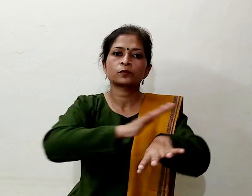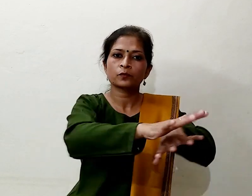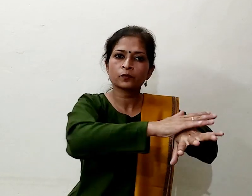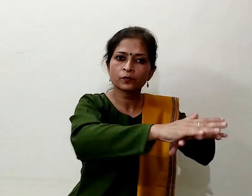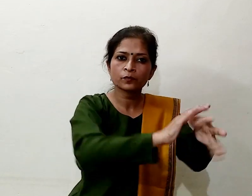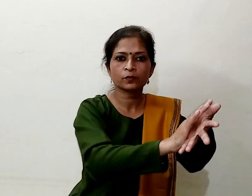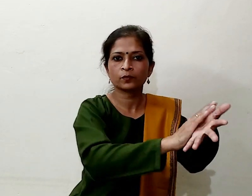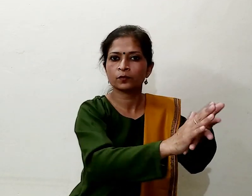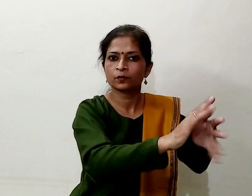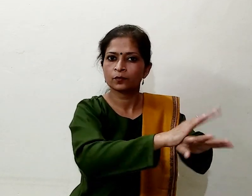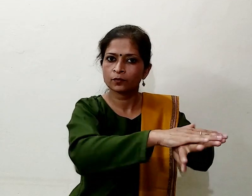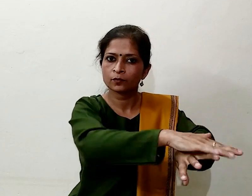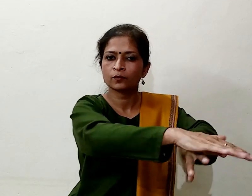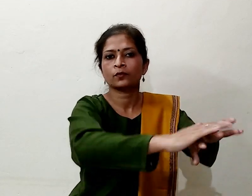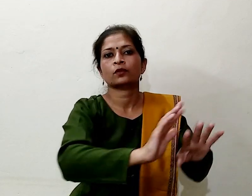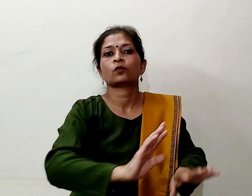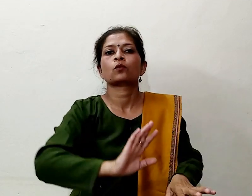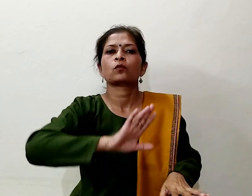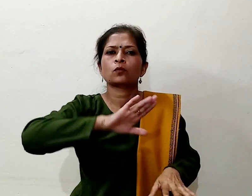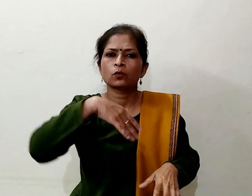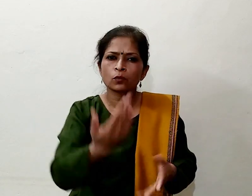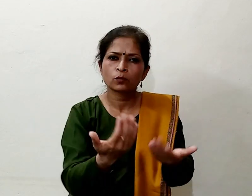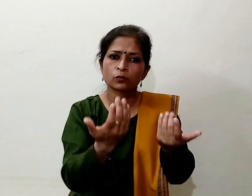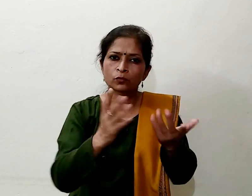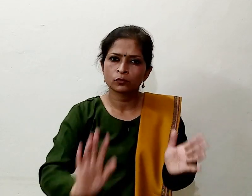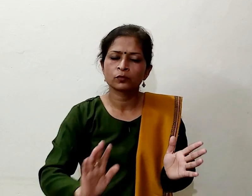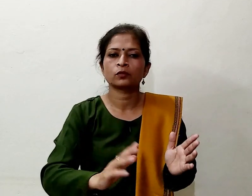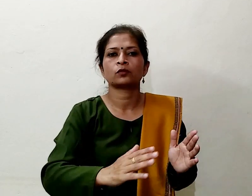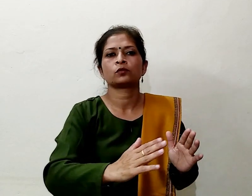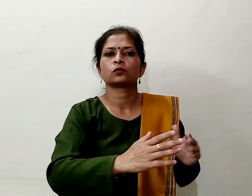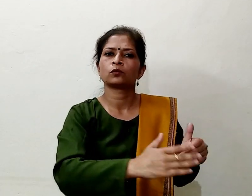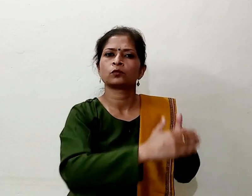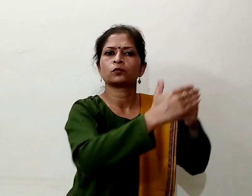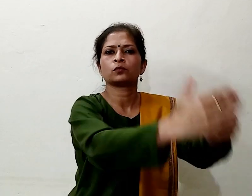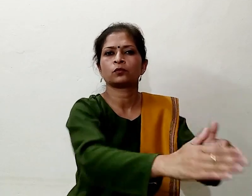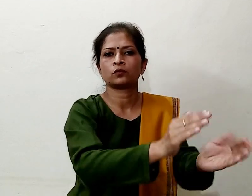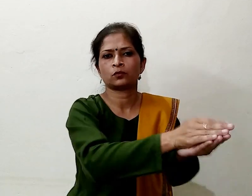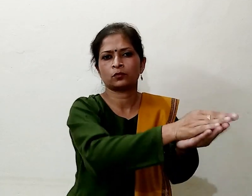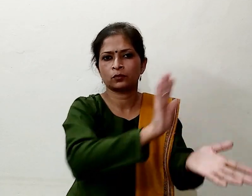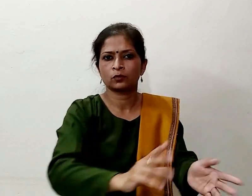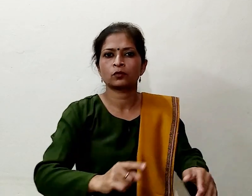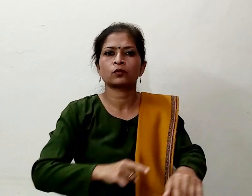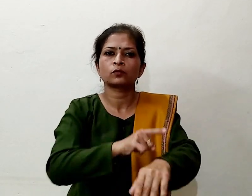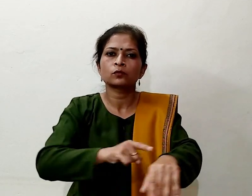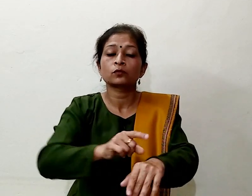या पोचें या ऐसे पैकेटों को अलग रग दें और कम से कम 9 घंटे के पश्चात ही